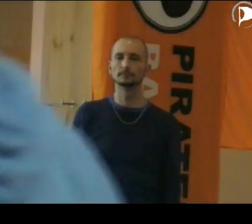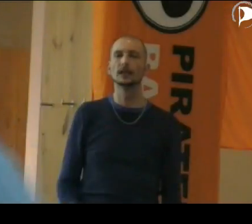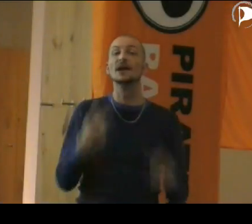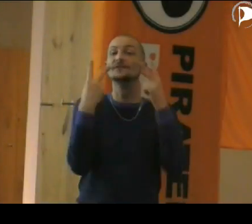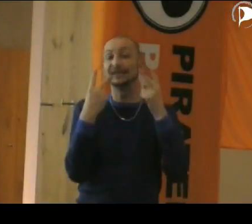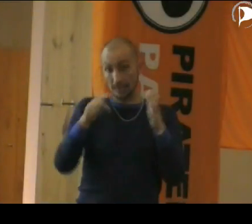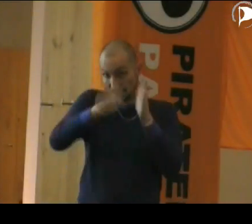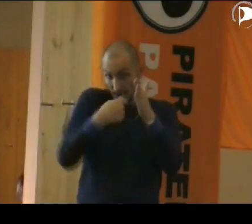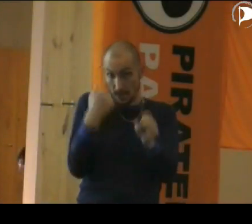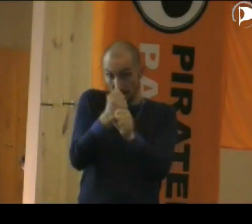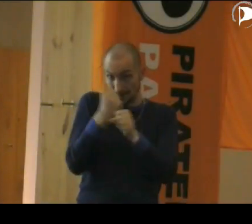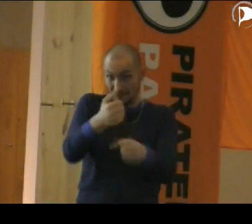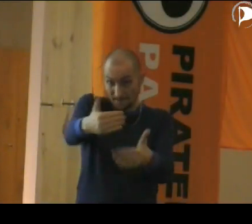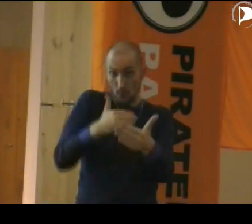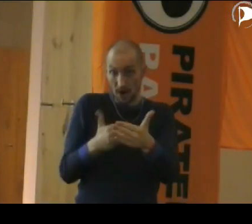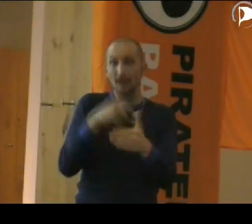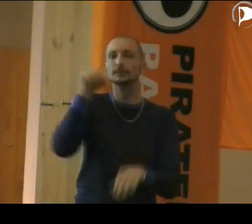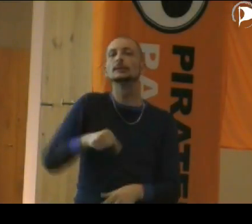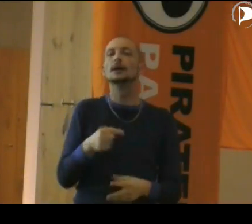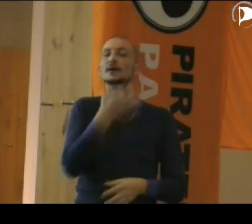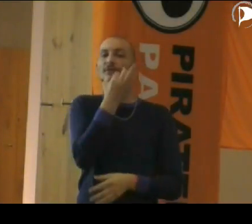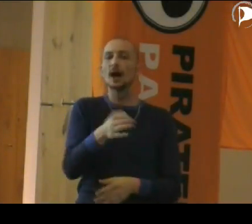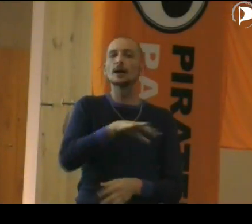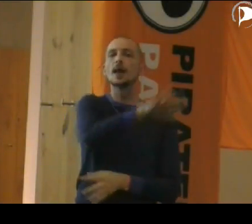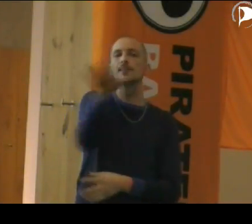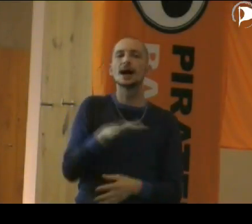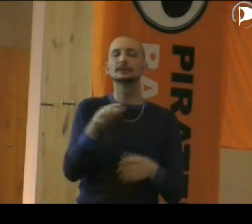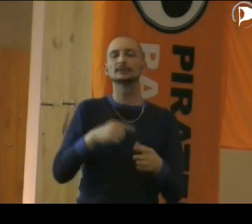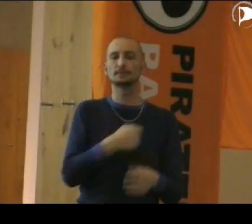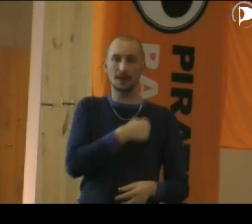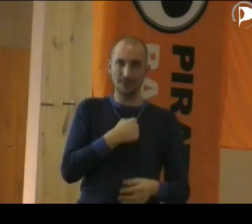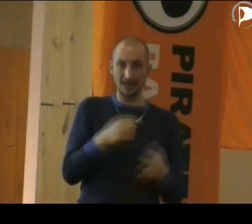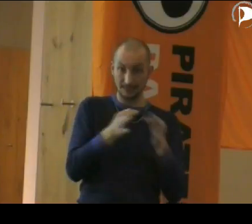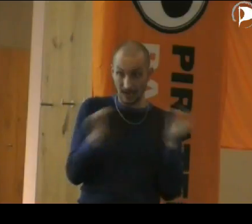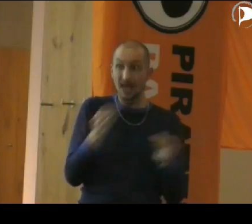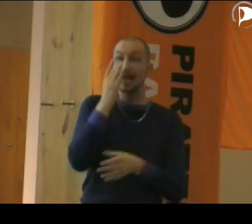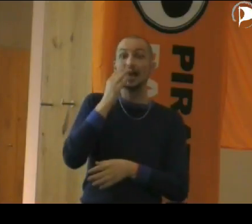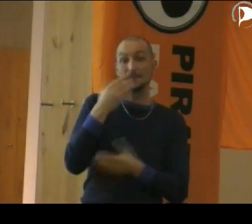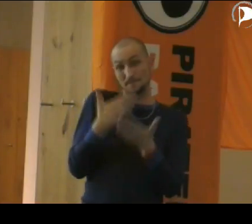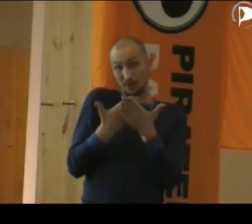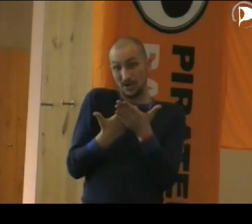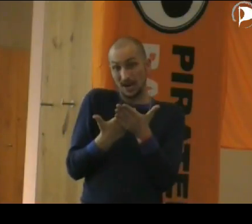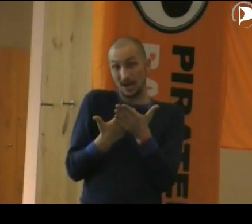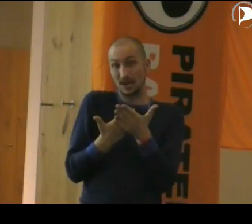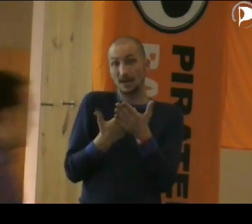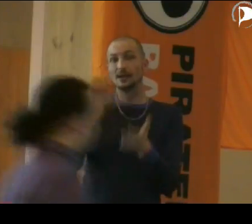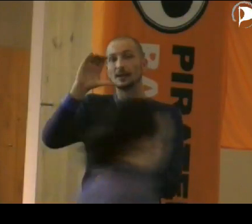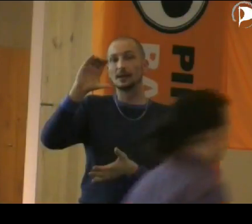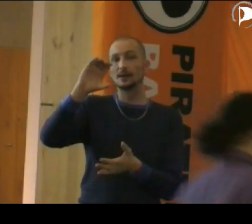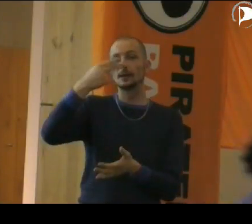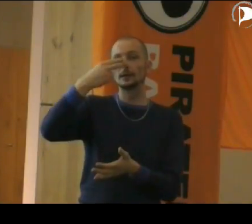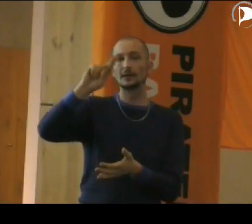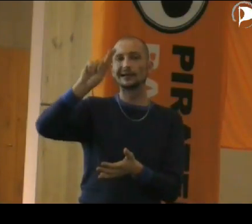jetzt gar keine landesparteitag würdet ihr im falle dass christoph gesehen wir das